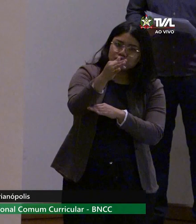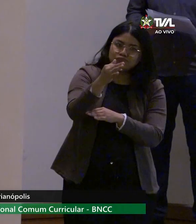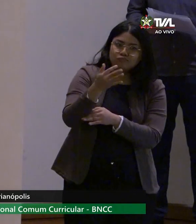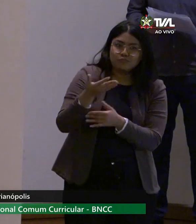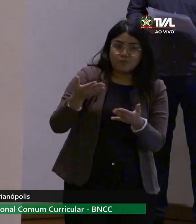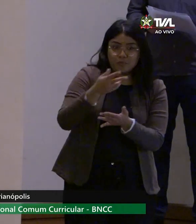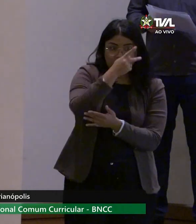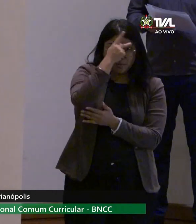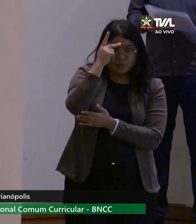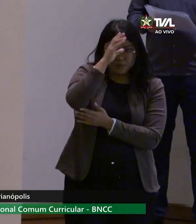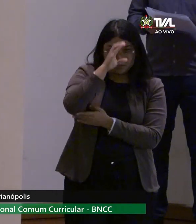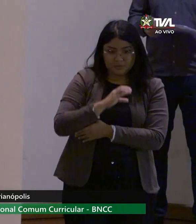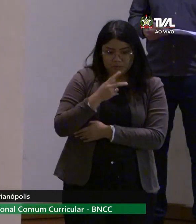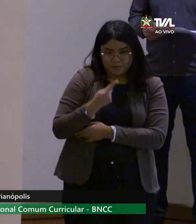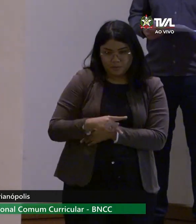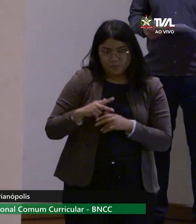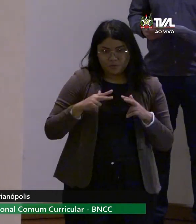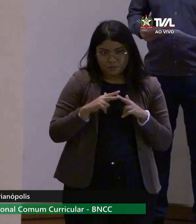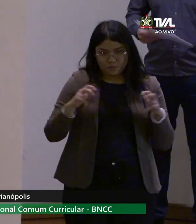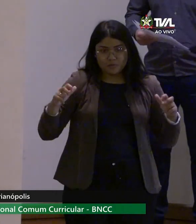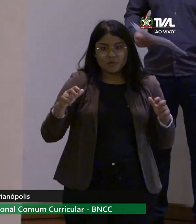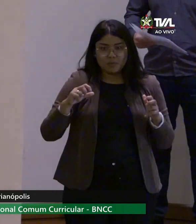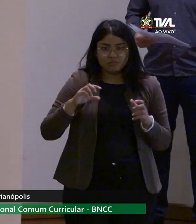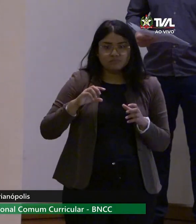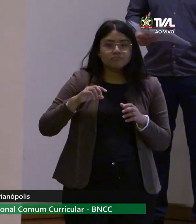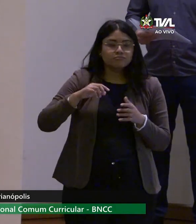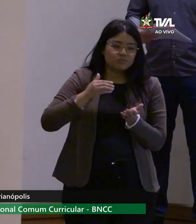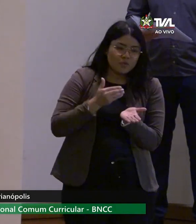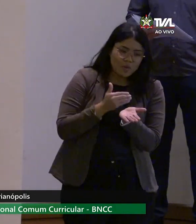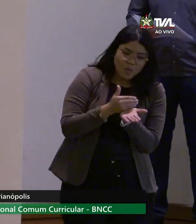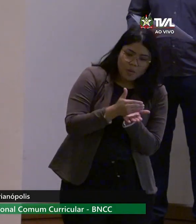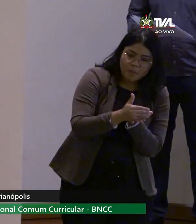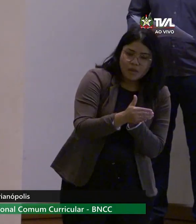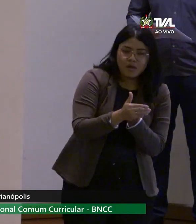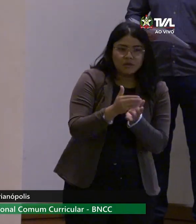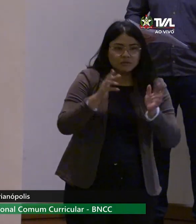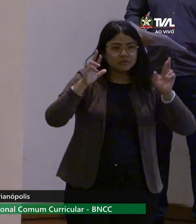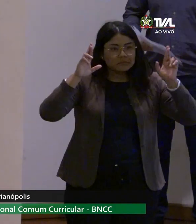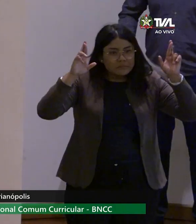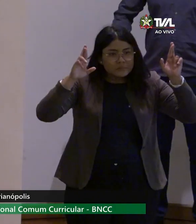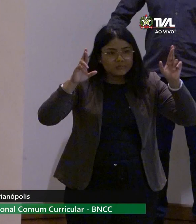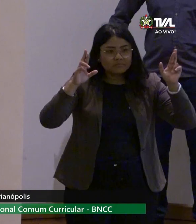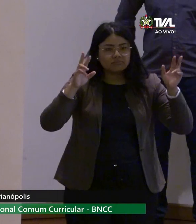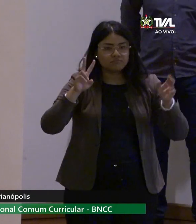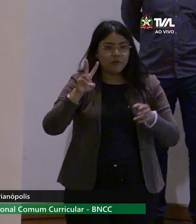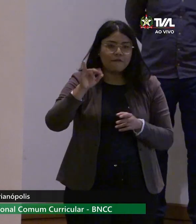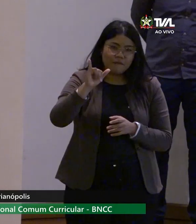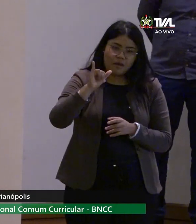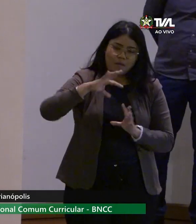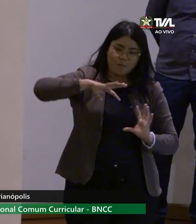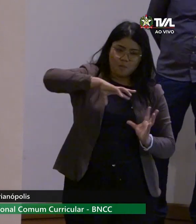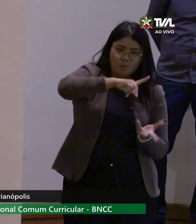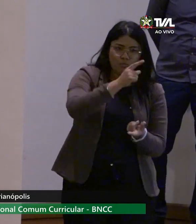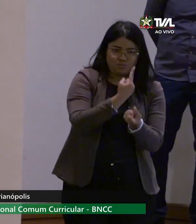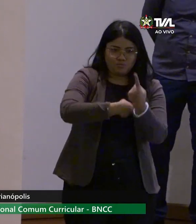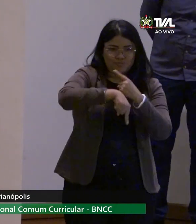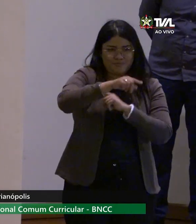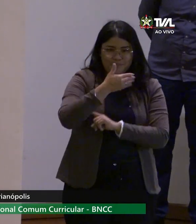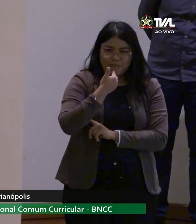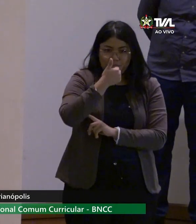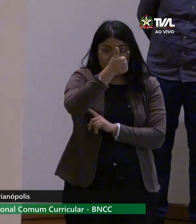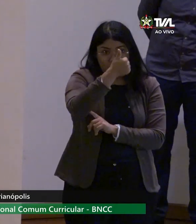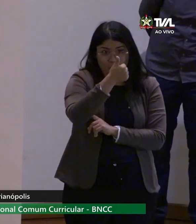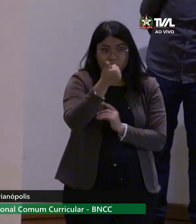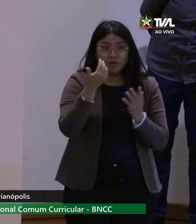do cidadão de Florianópolis aqui nós plantamos a esperança de que o mundo ainda pode dar certo e que é a